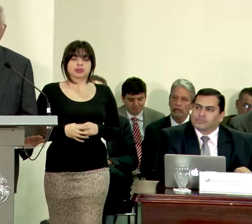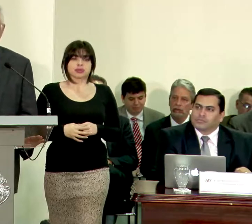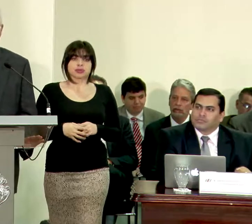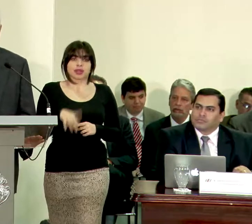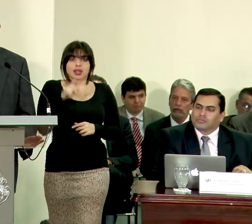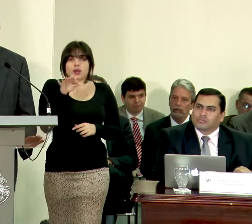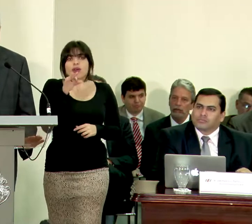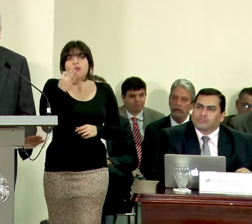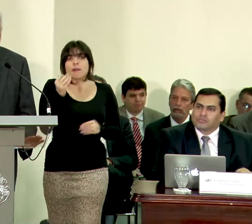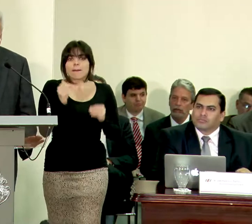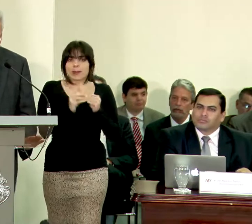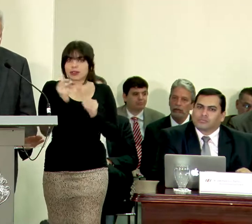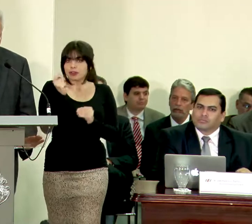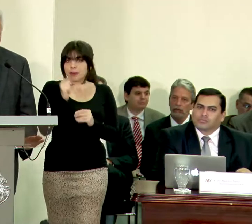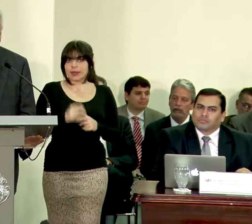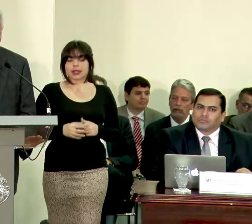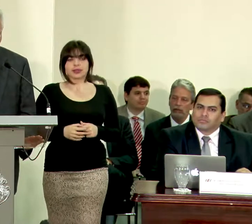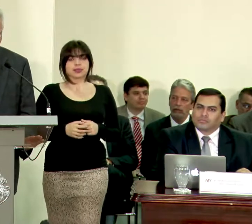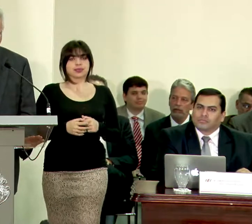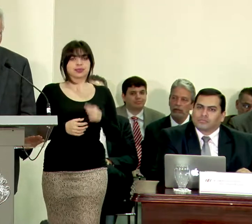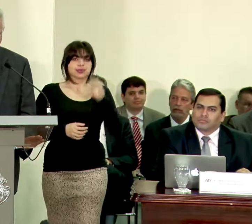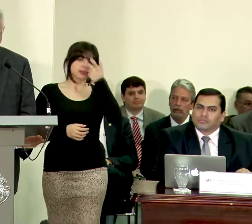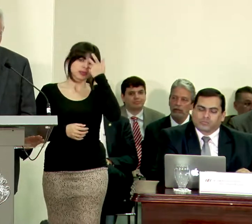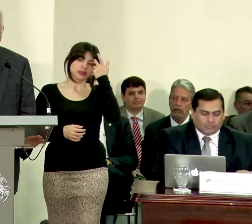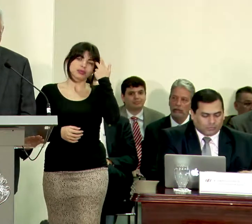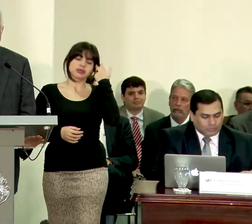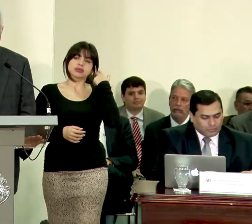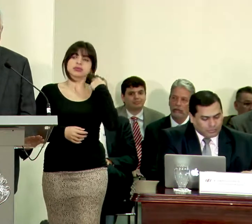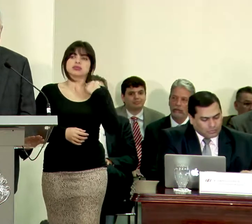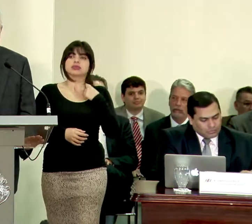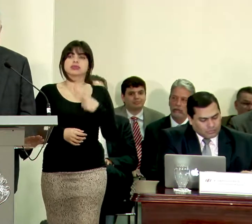de una manera más rápida.